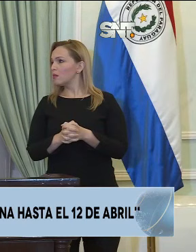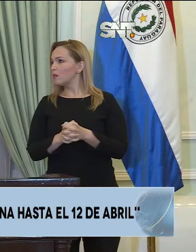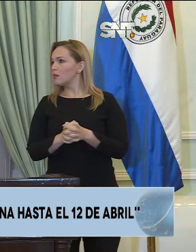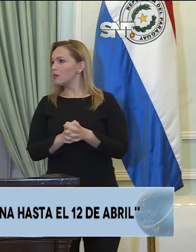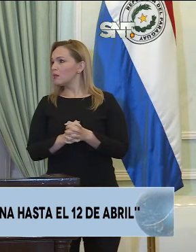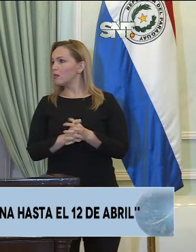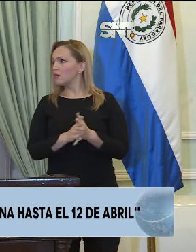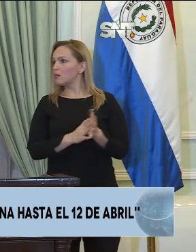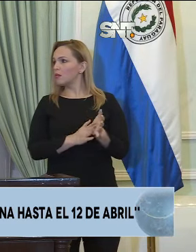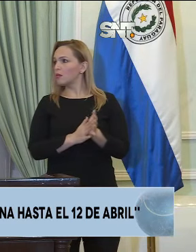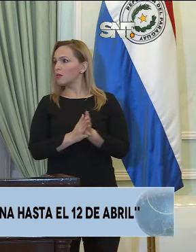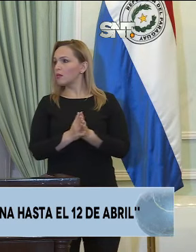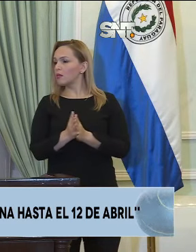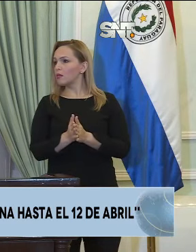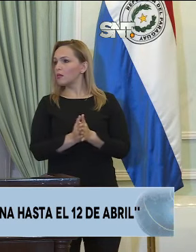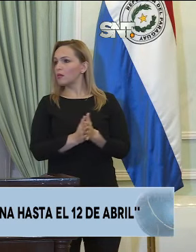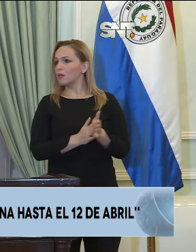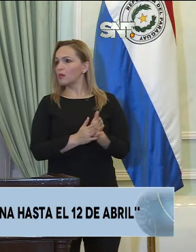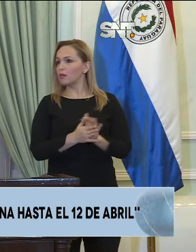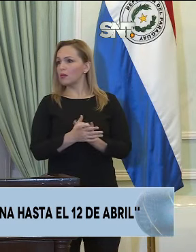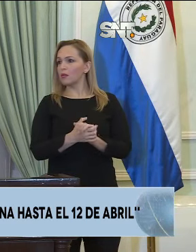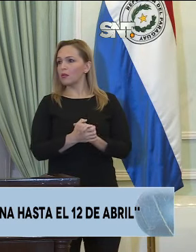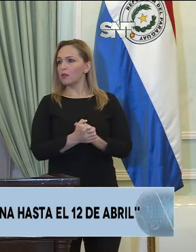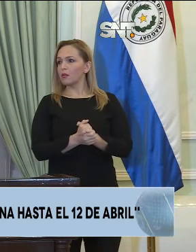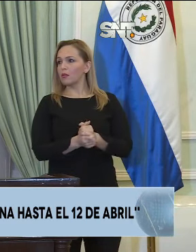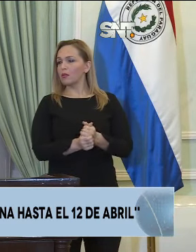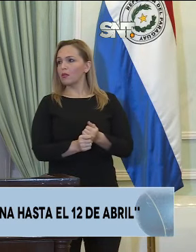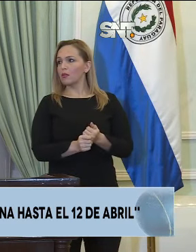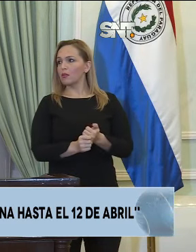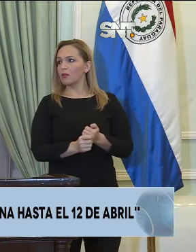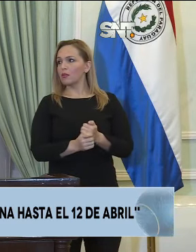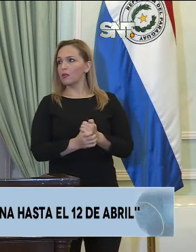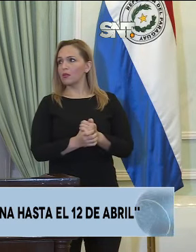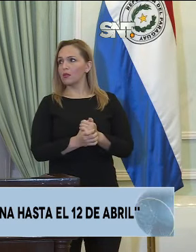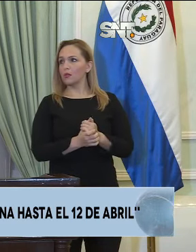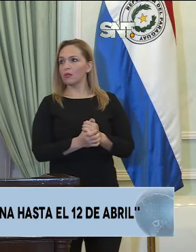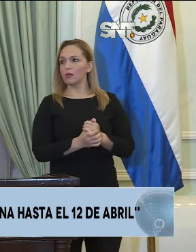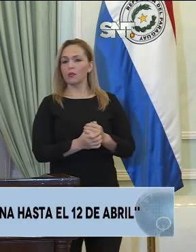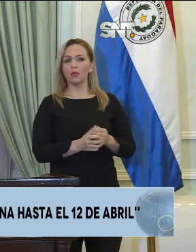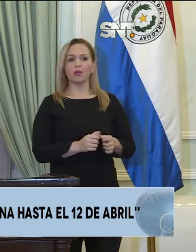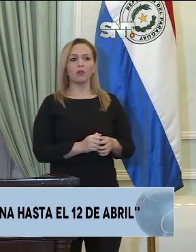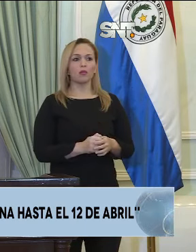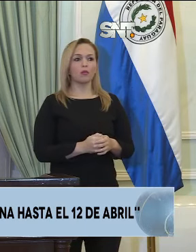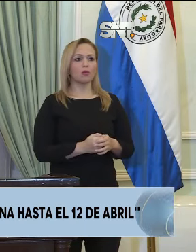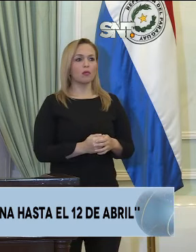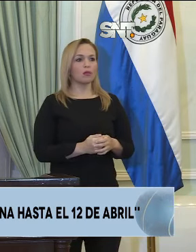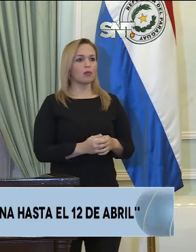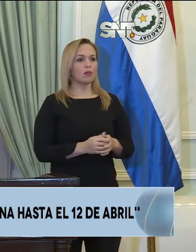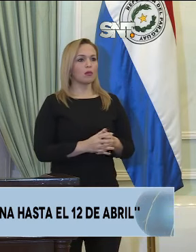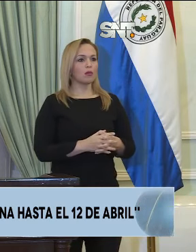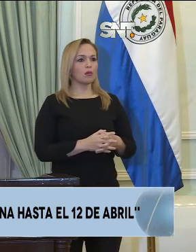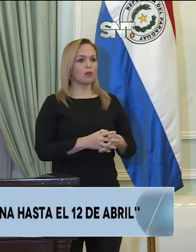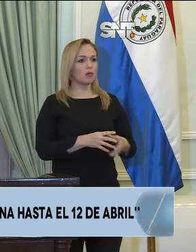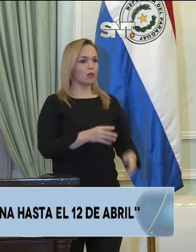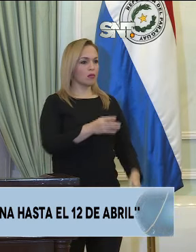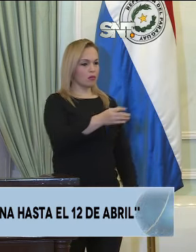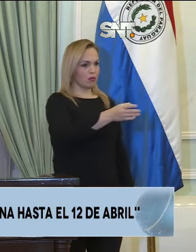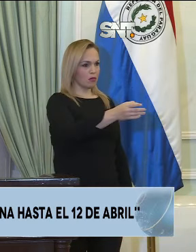la reducción al mínimo del sector público como que para que siga funcionando al mínimo, pero